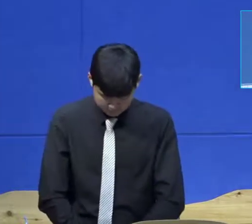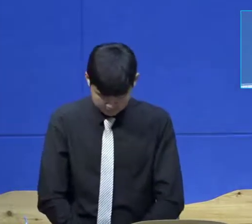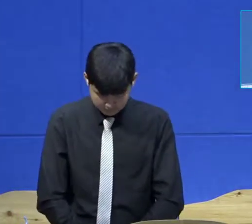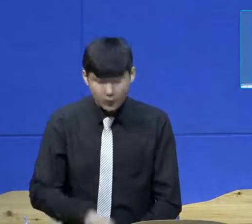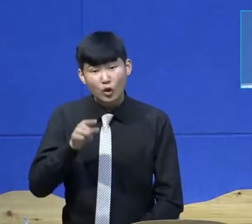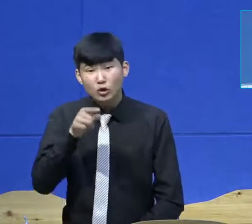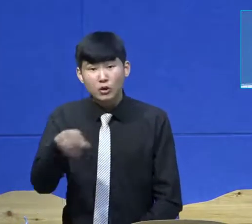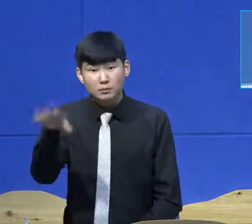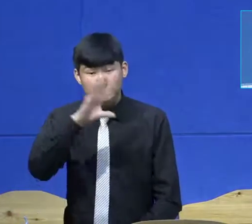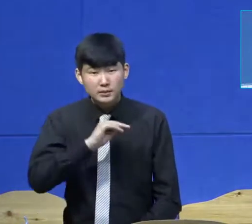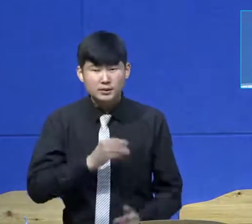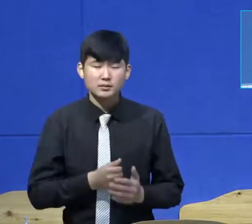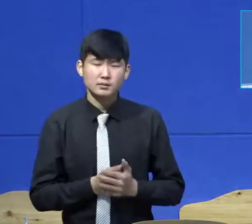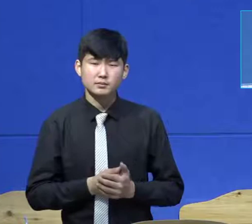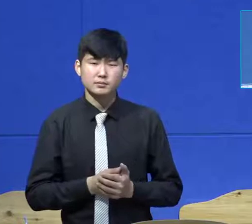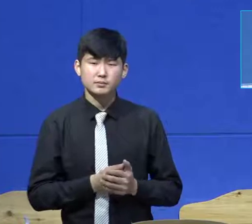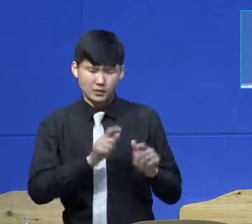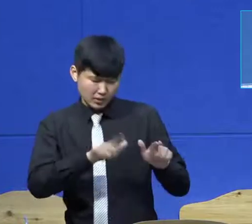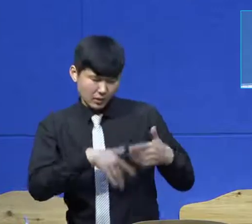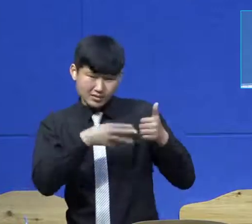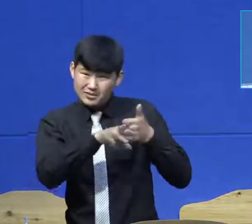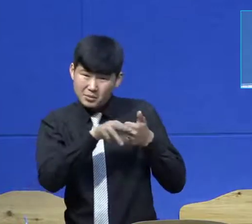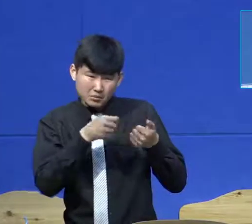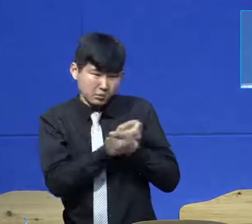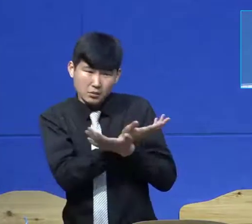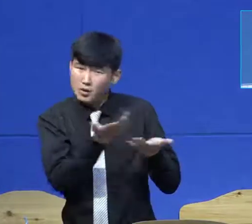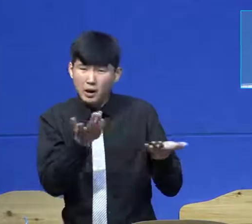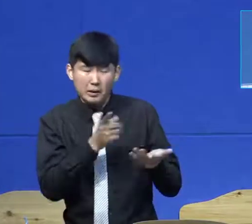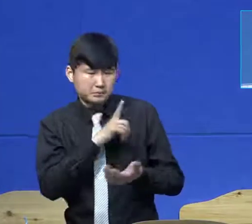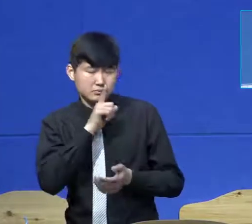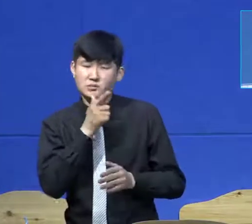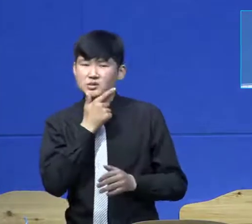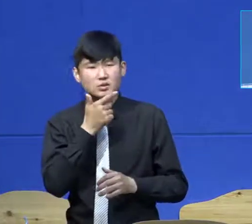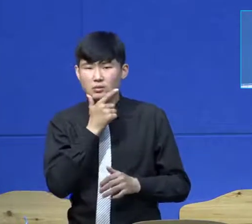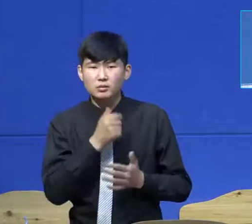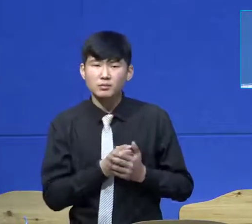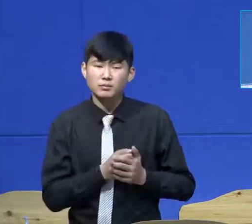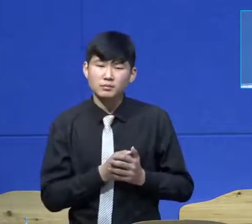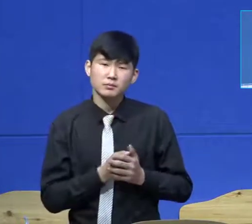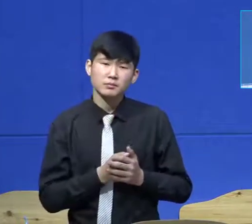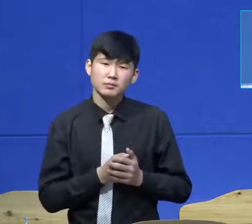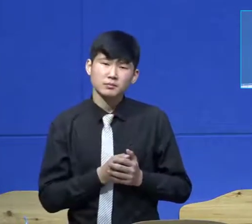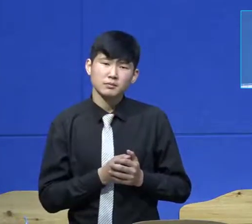Одоо бид нар гайхалтай сайн мэдээ тараахгүй байж чадахгүй.